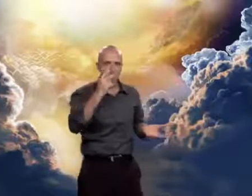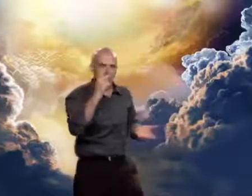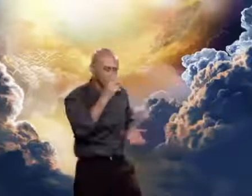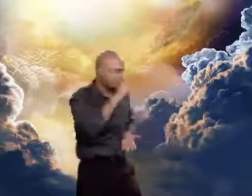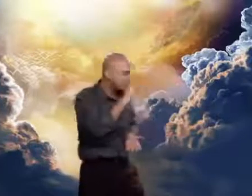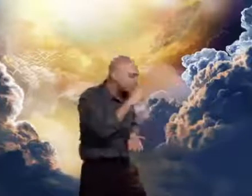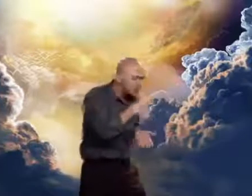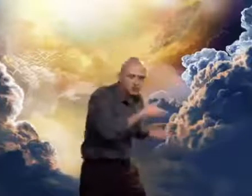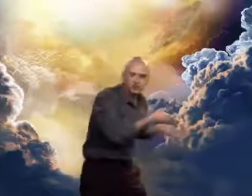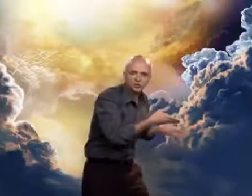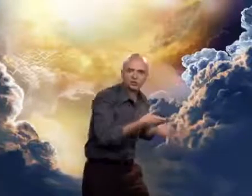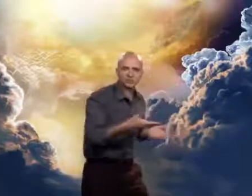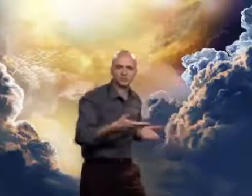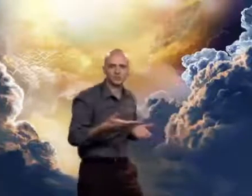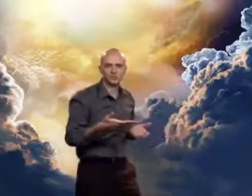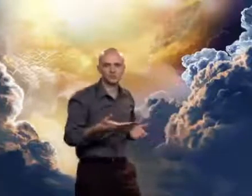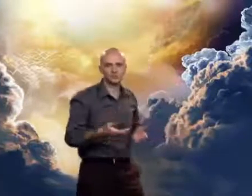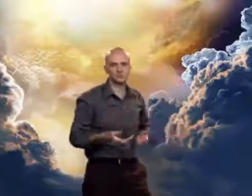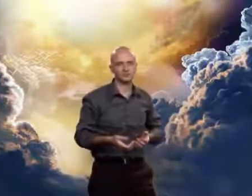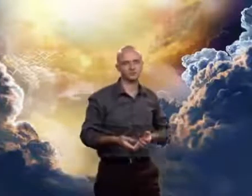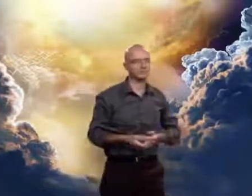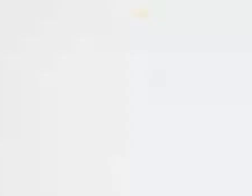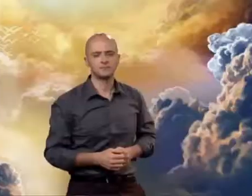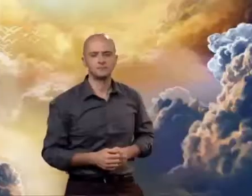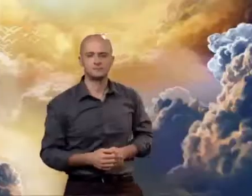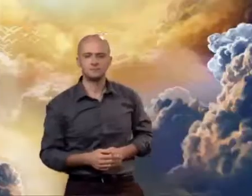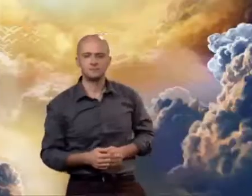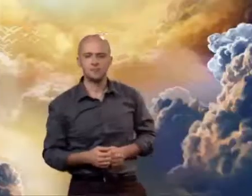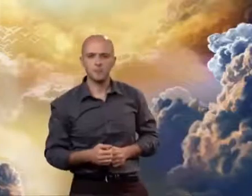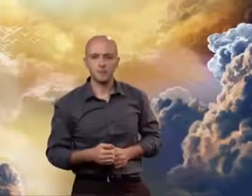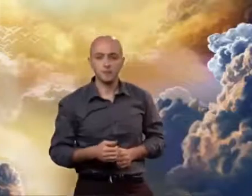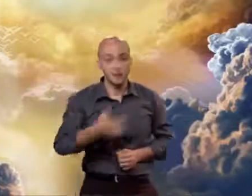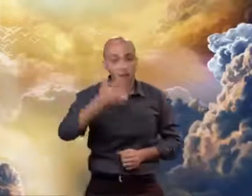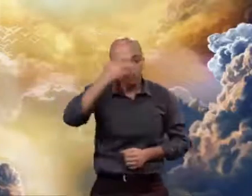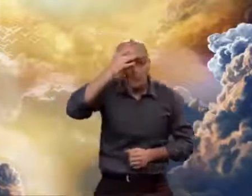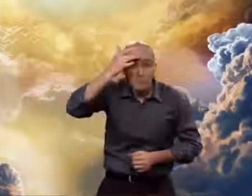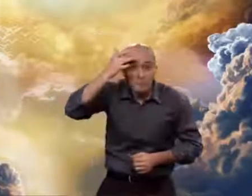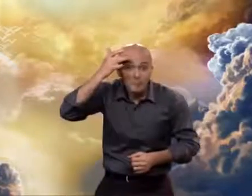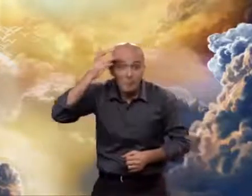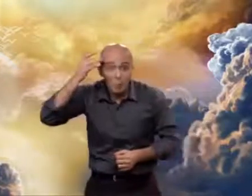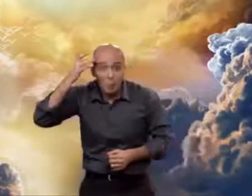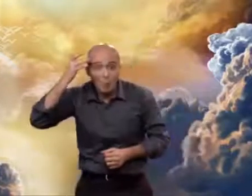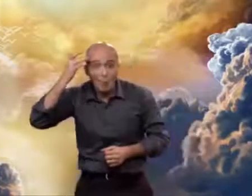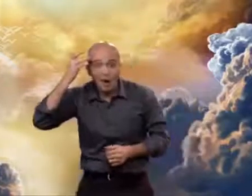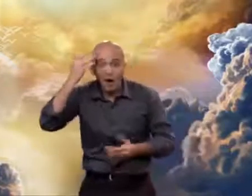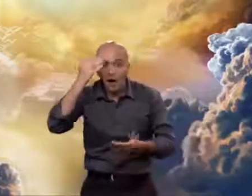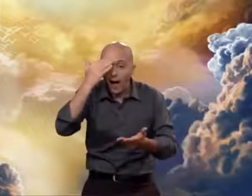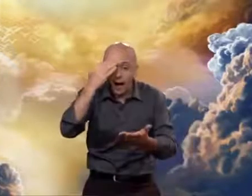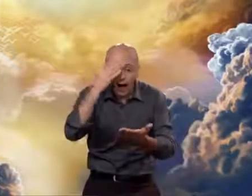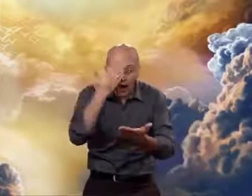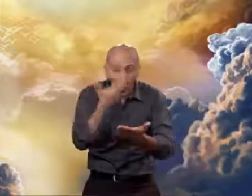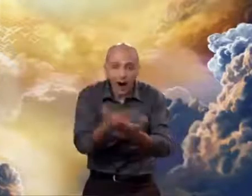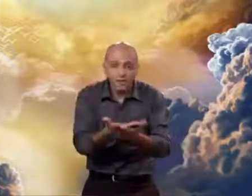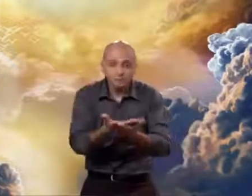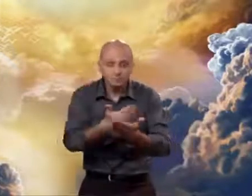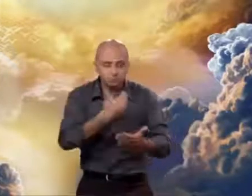podem deixar de considerar sobrenaturais, serão enganados e levados a aceitá-las como grande poder de Deus. Através do